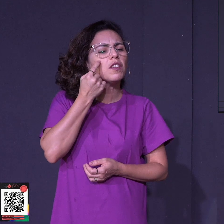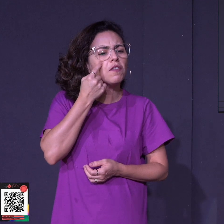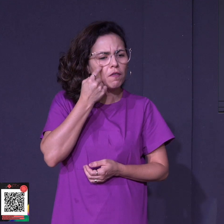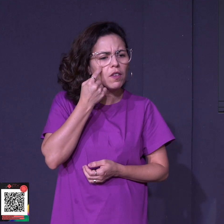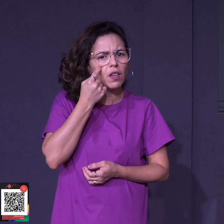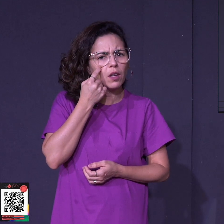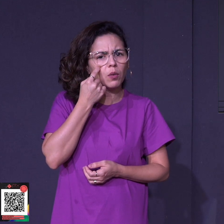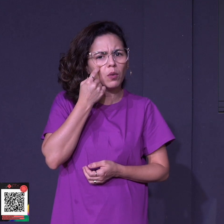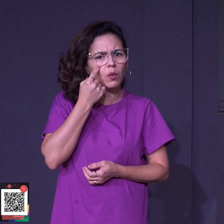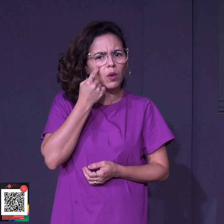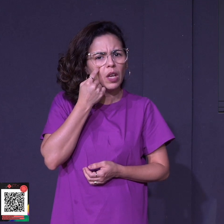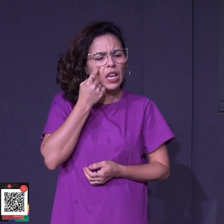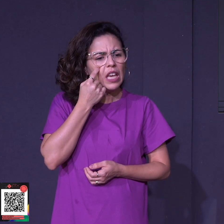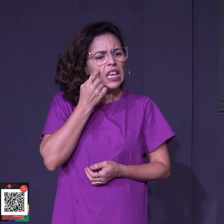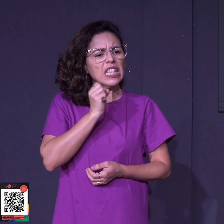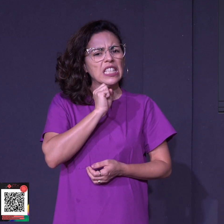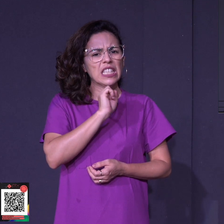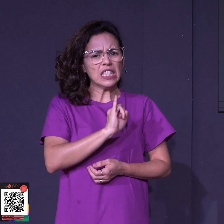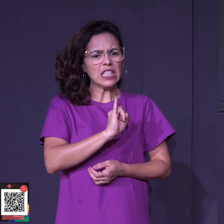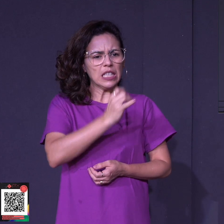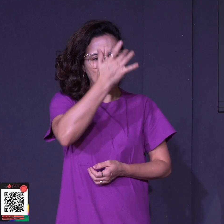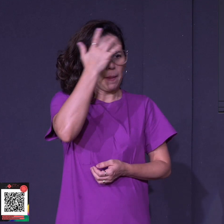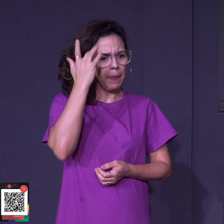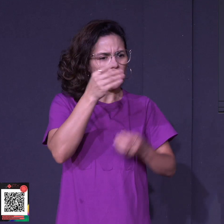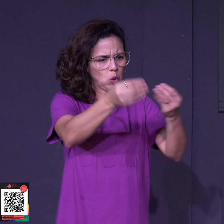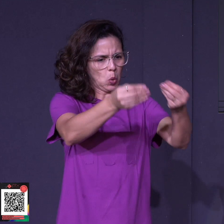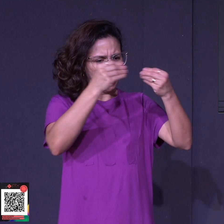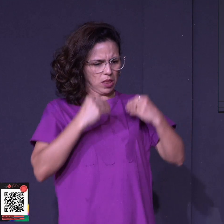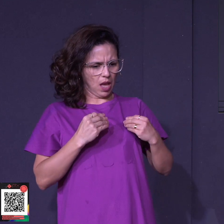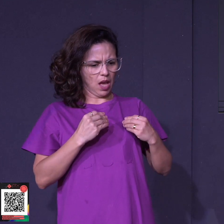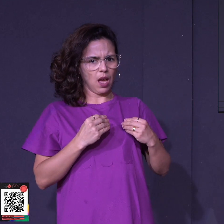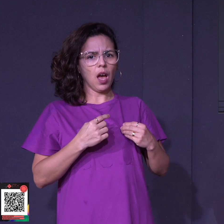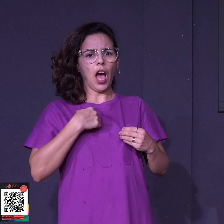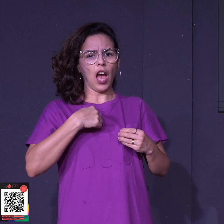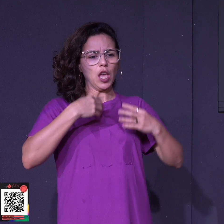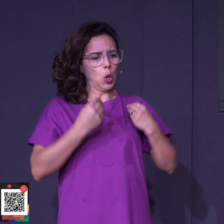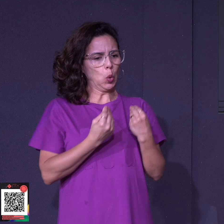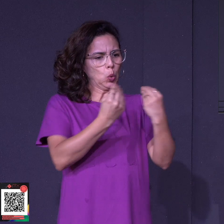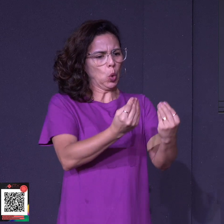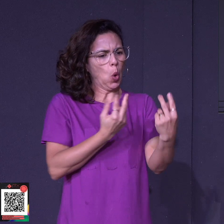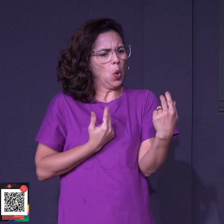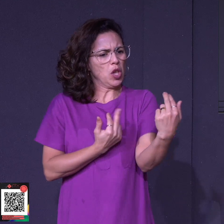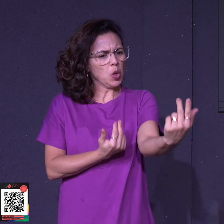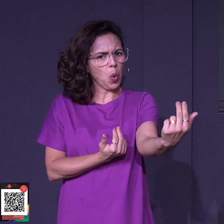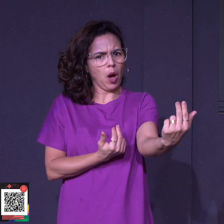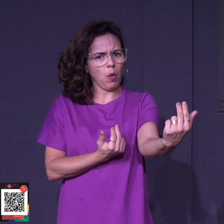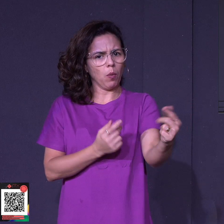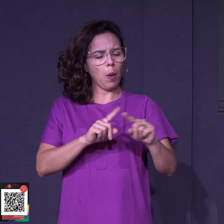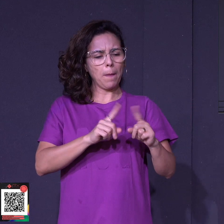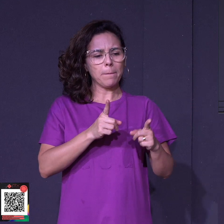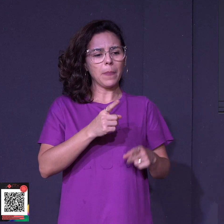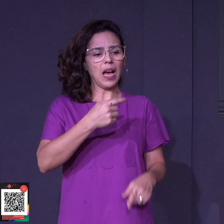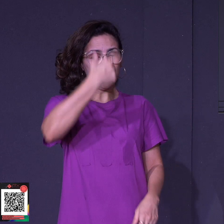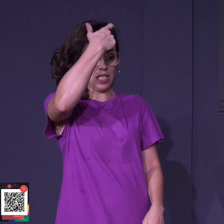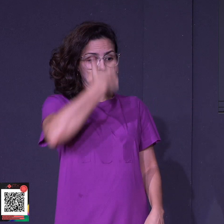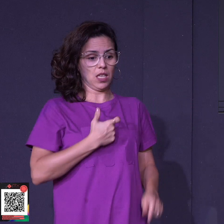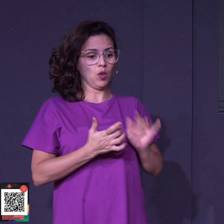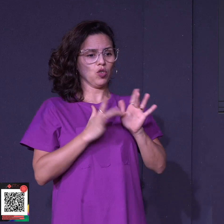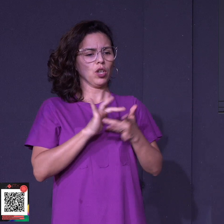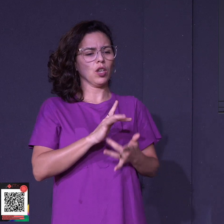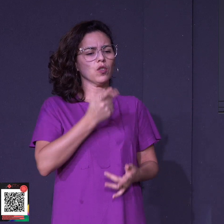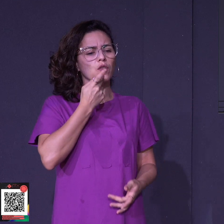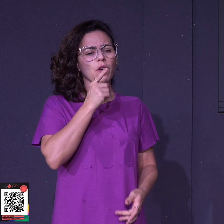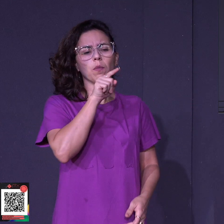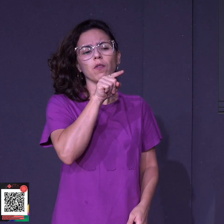não resistam ao perverso. Se alguém o ferir na face direita, ofereça-lhe também a outra. Se alguém